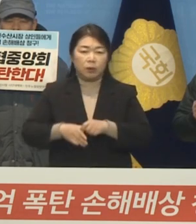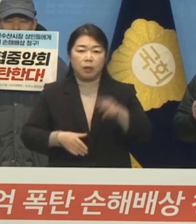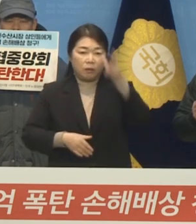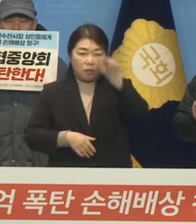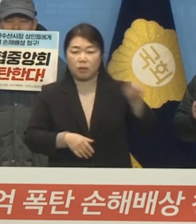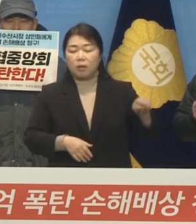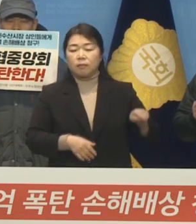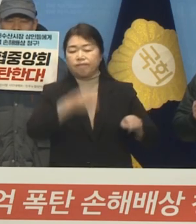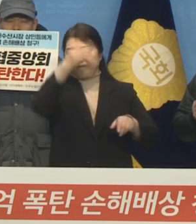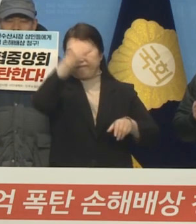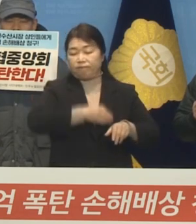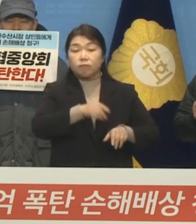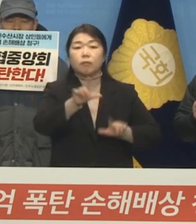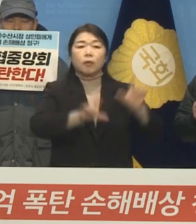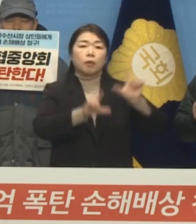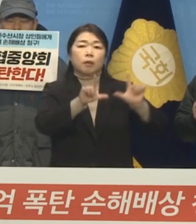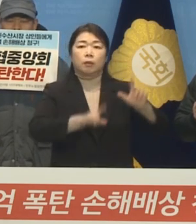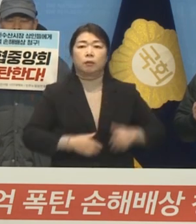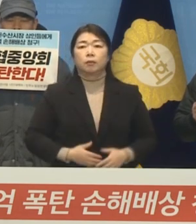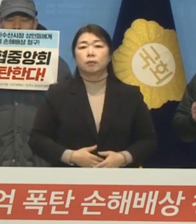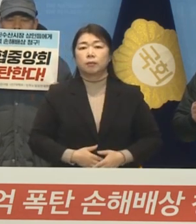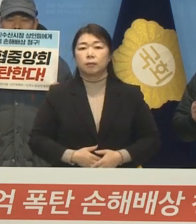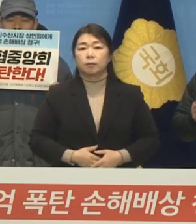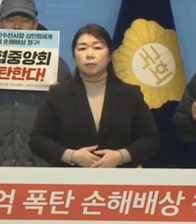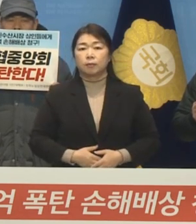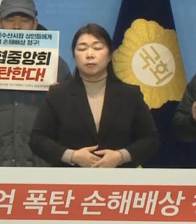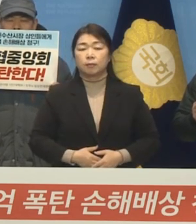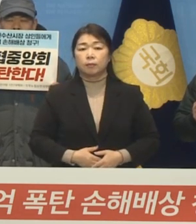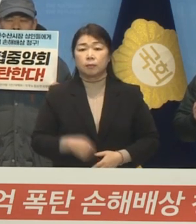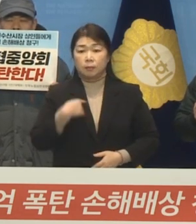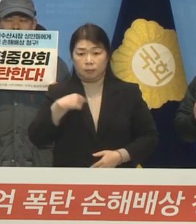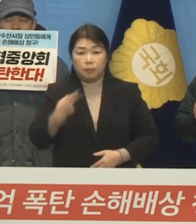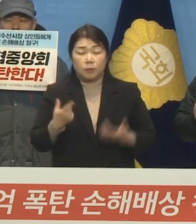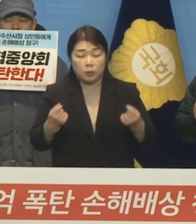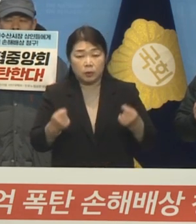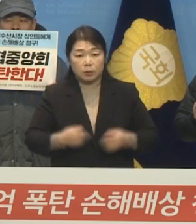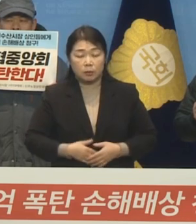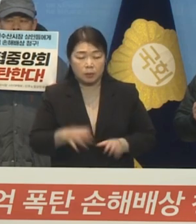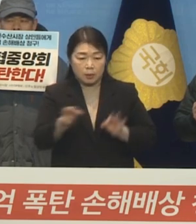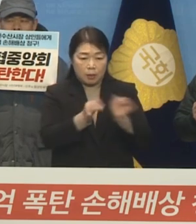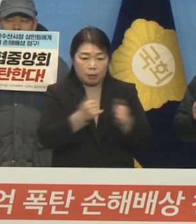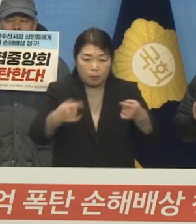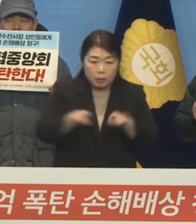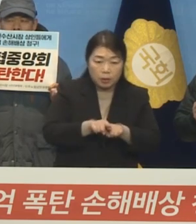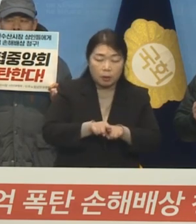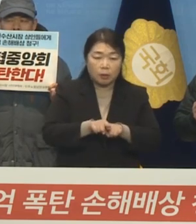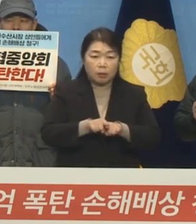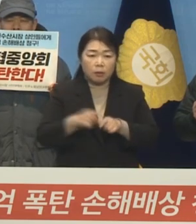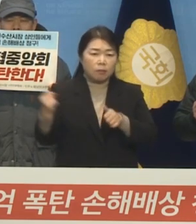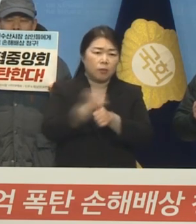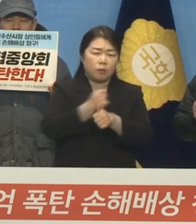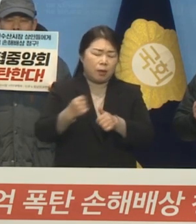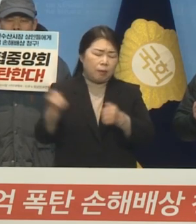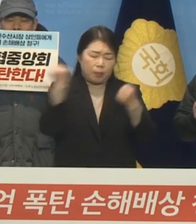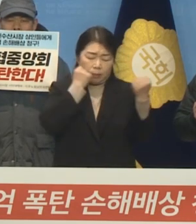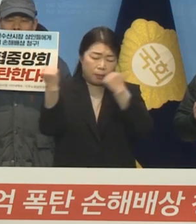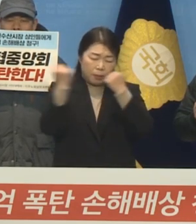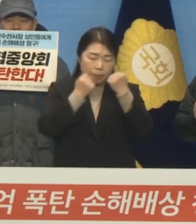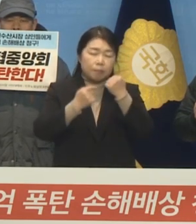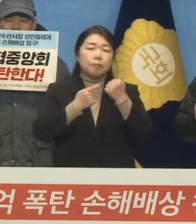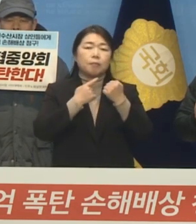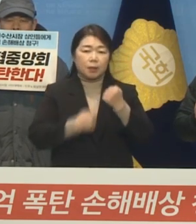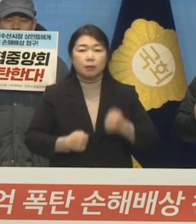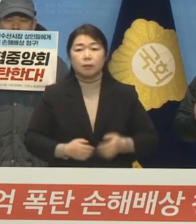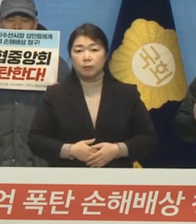경찰의 태도였습니다. 저도 당시에 상인들과 함께 그 폭력을 고스란히